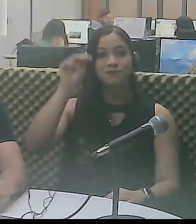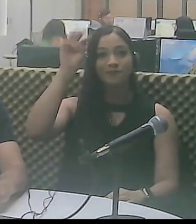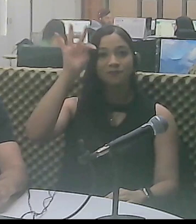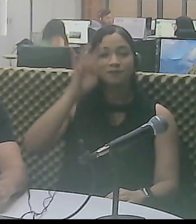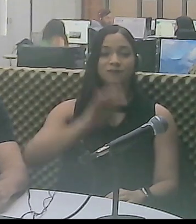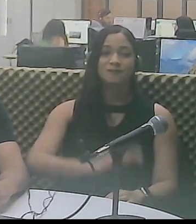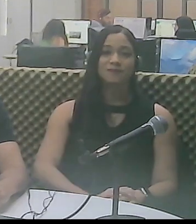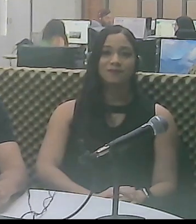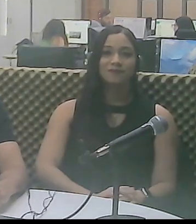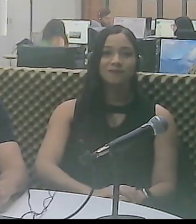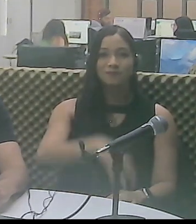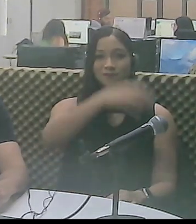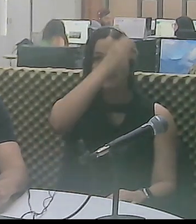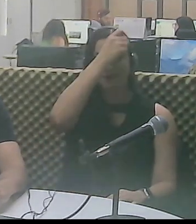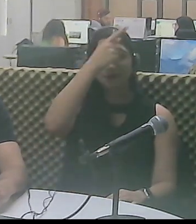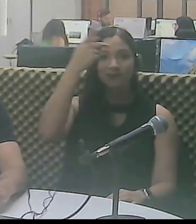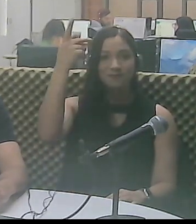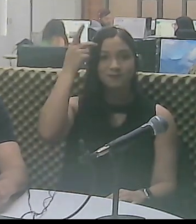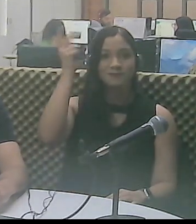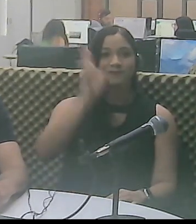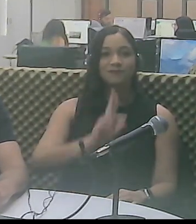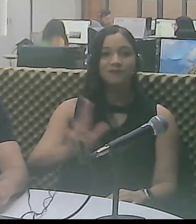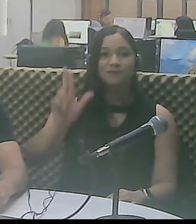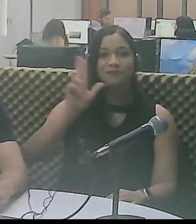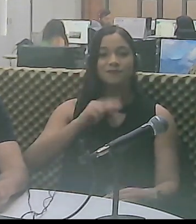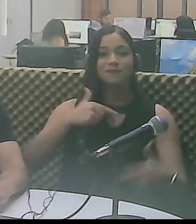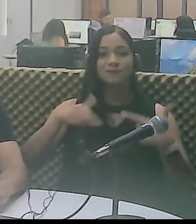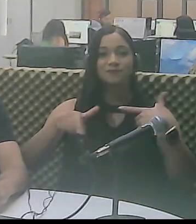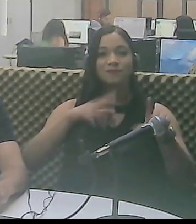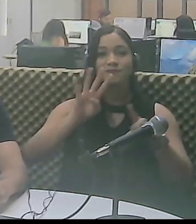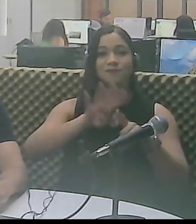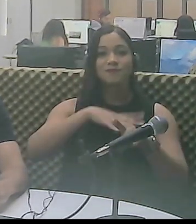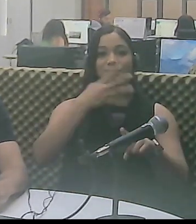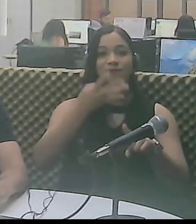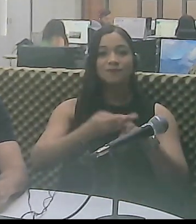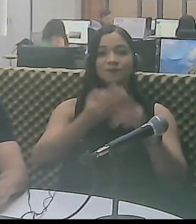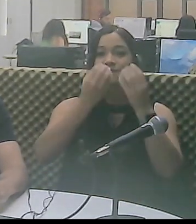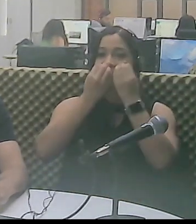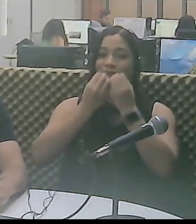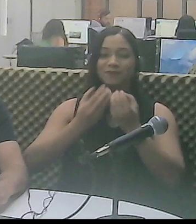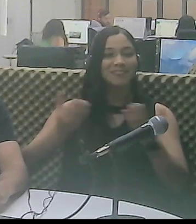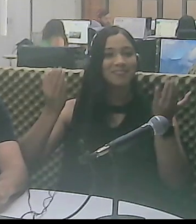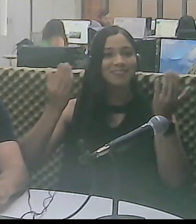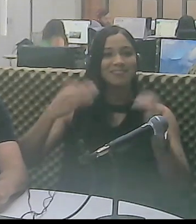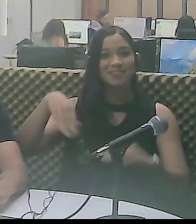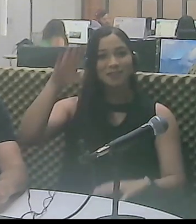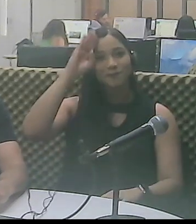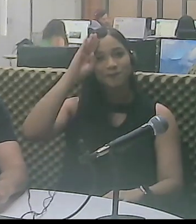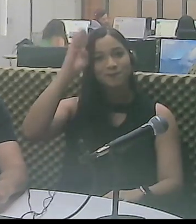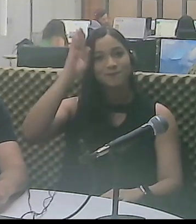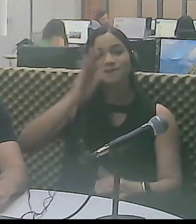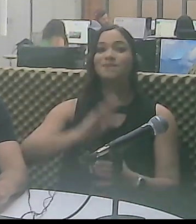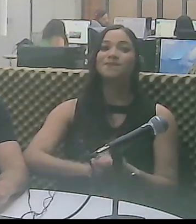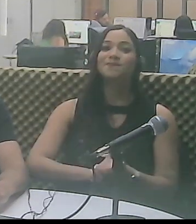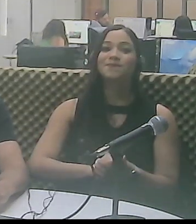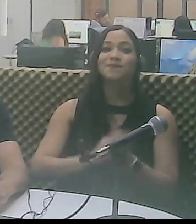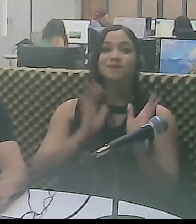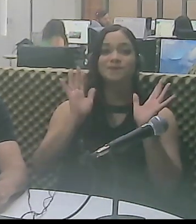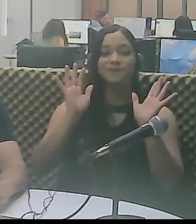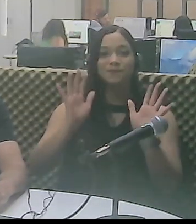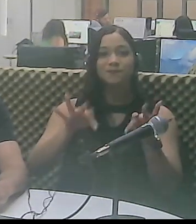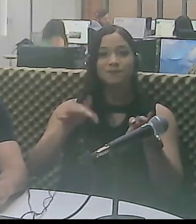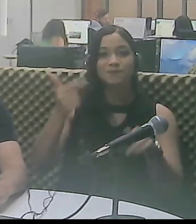comunicação Marco Túlio de Castro karenman Prefeitura de Uberlândia fazer mais fazer bem até a